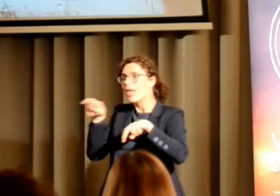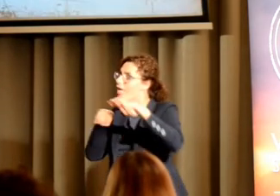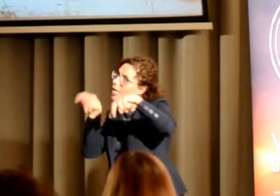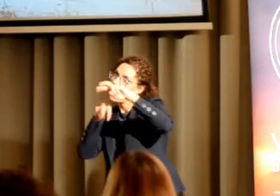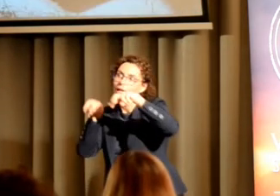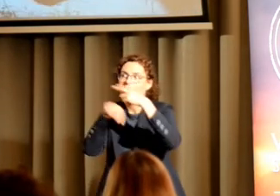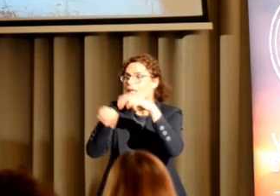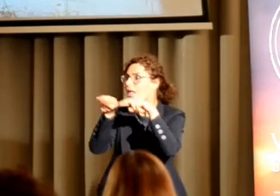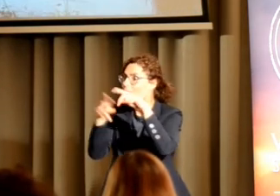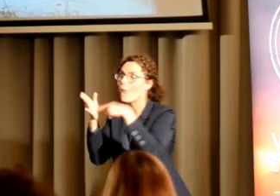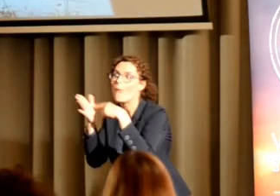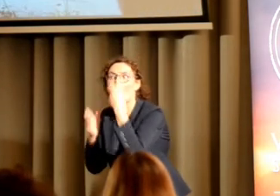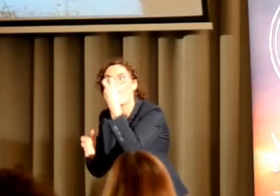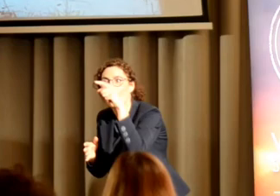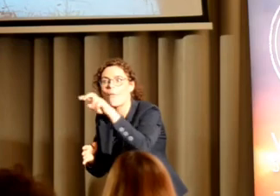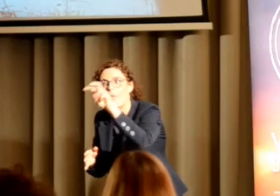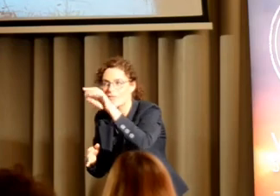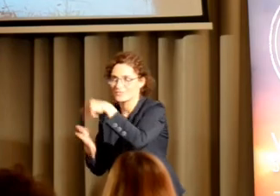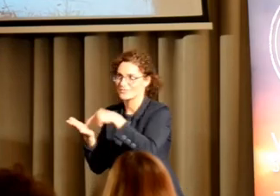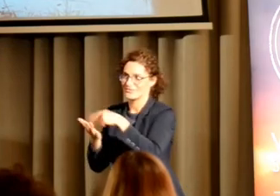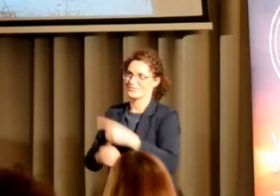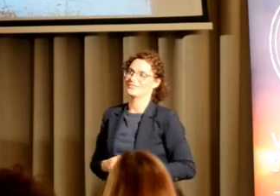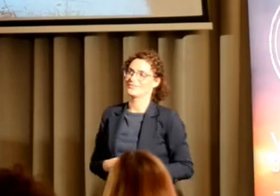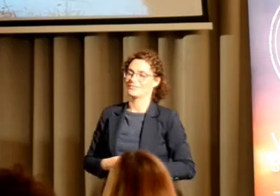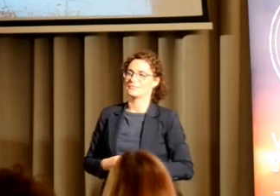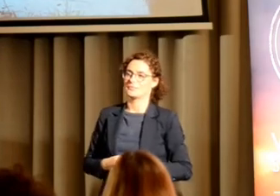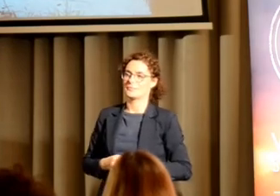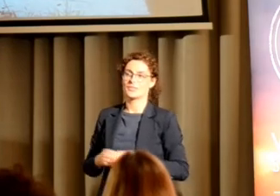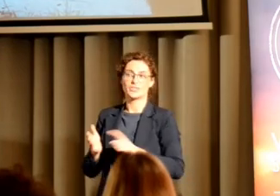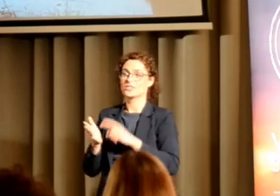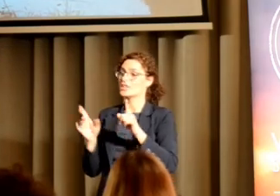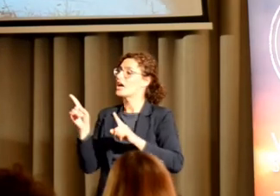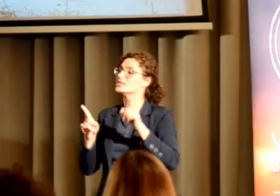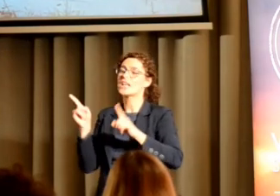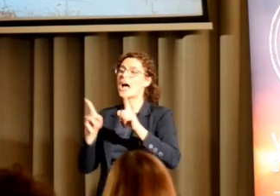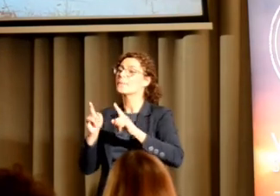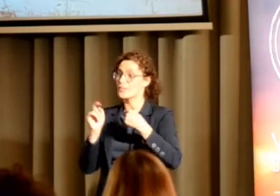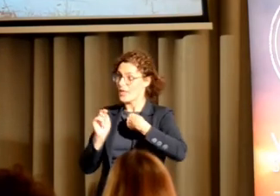obiekt interesujący. Czasami na fotopułapki po prostu